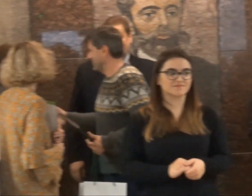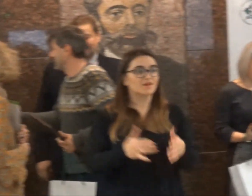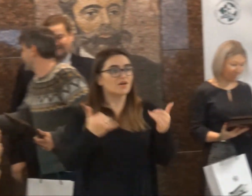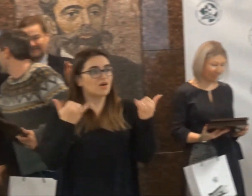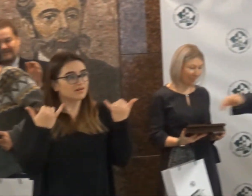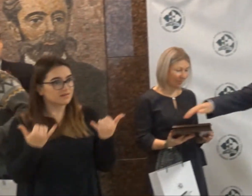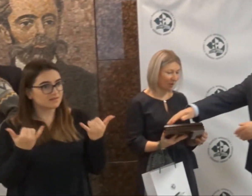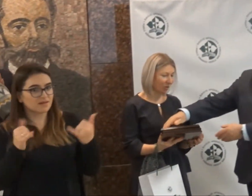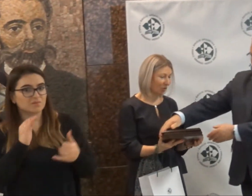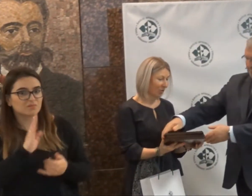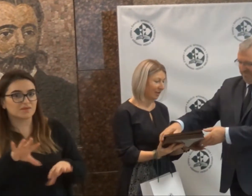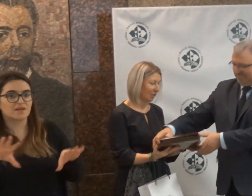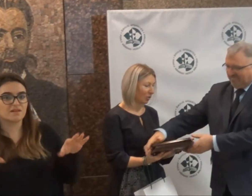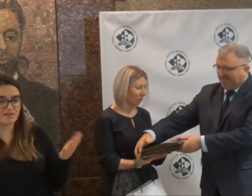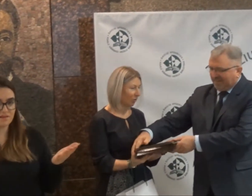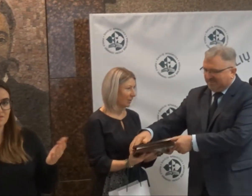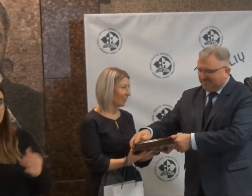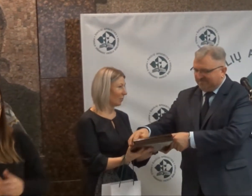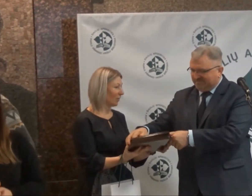Na, dabar,